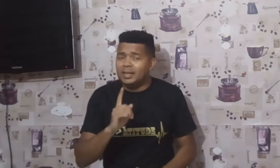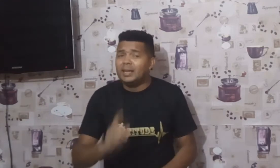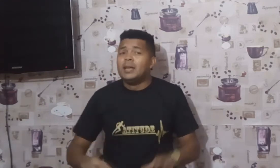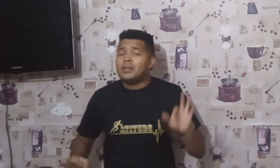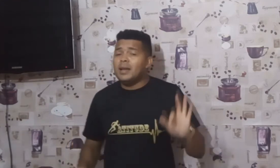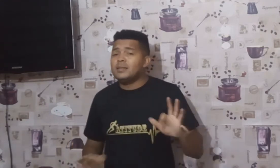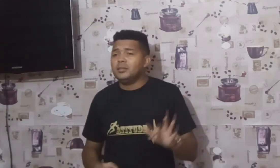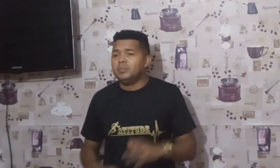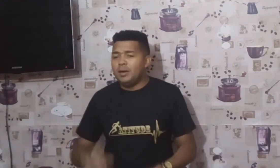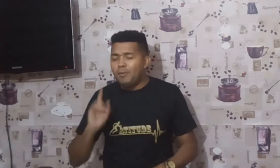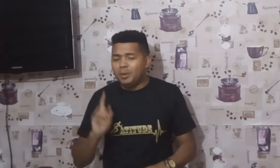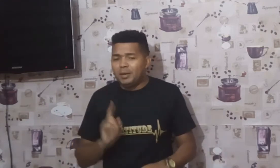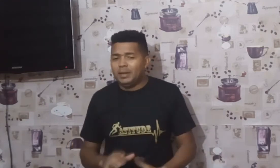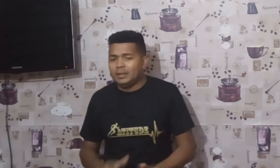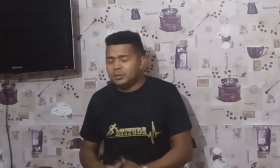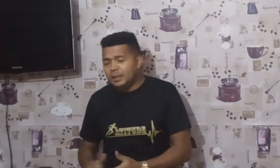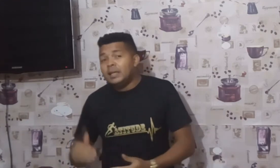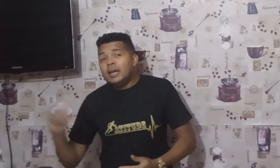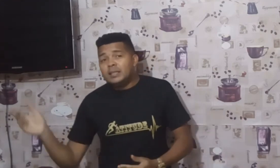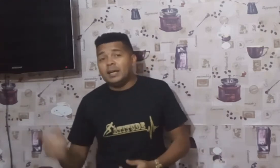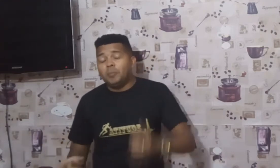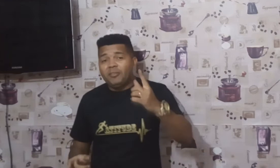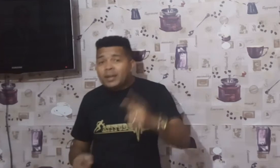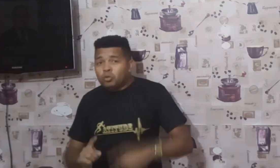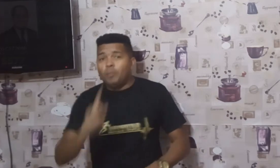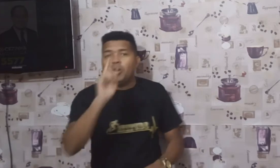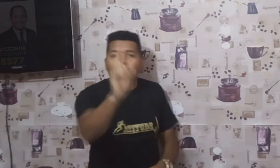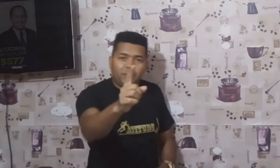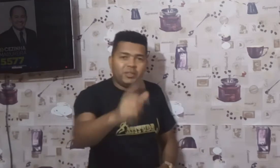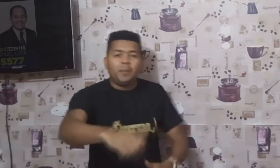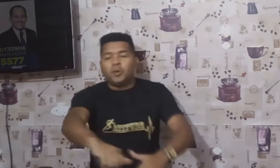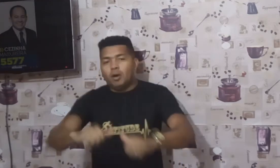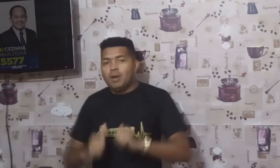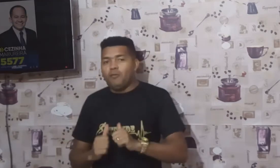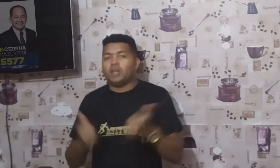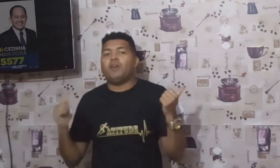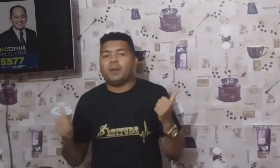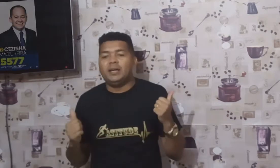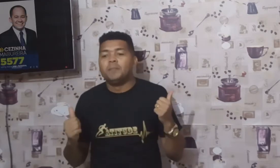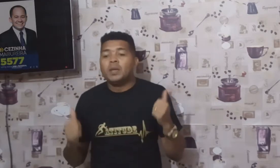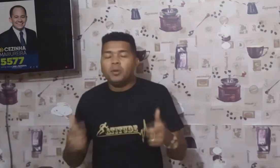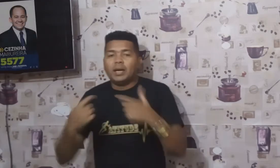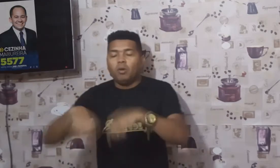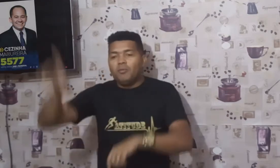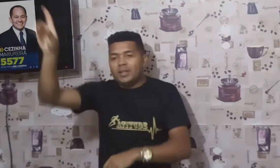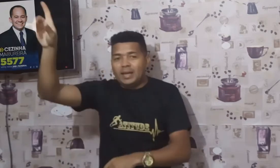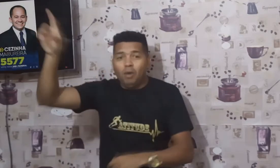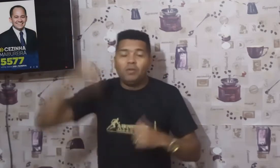aí. 3 anos e meio. O primeiro mandato dele, ele está indo para a federal. Estou provando para você porque o meu voto vai para ele. Porque como federal, eu